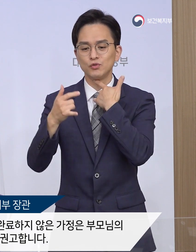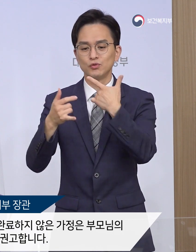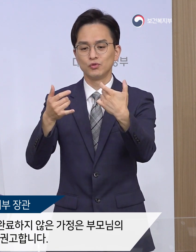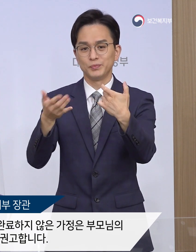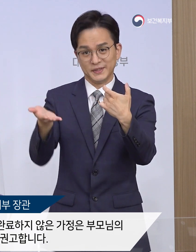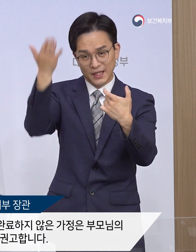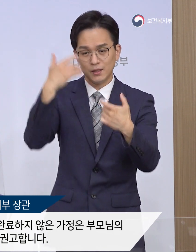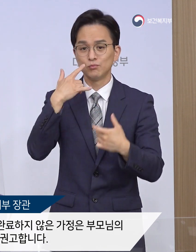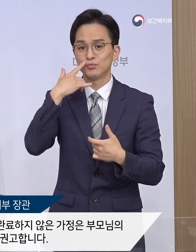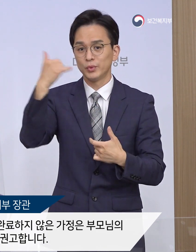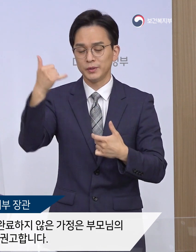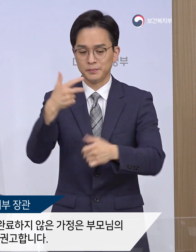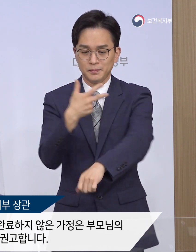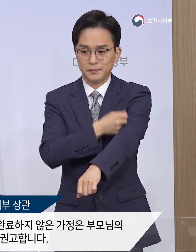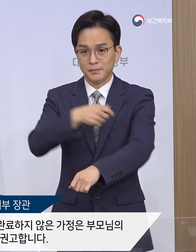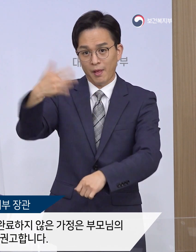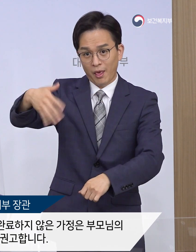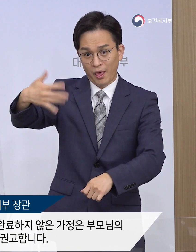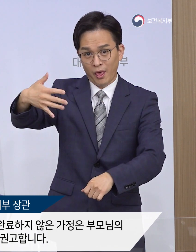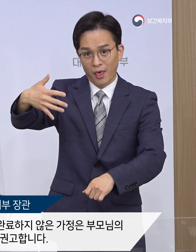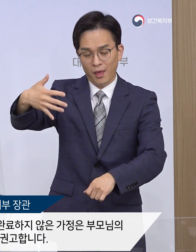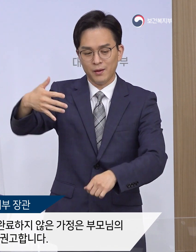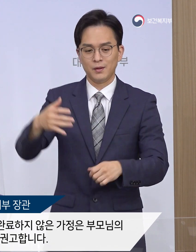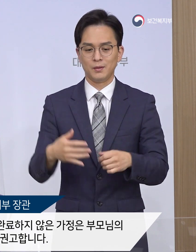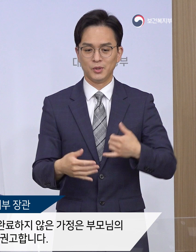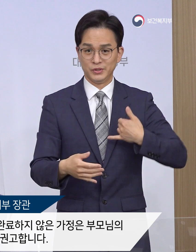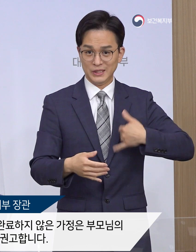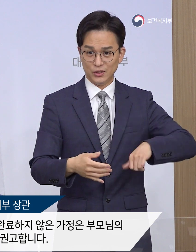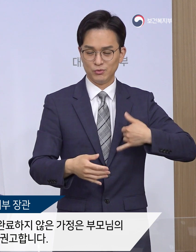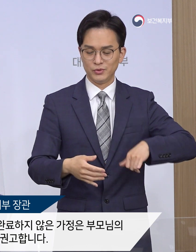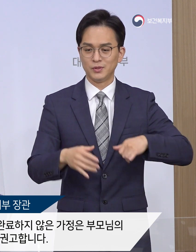아직 완료하지 않는 가정은 부모님의